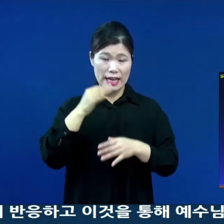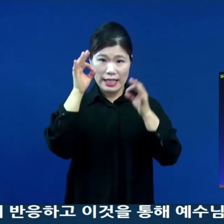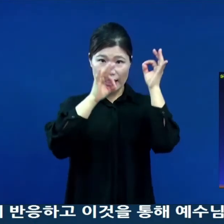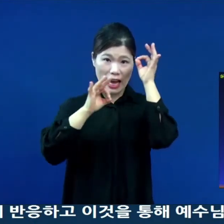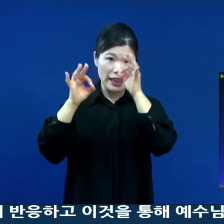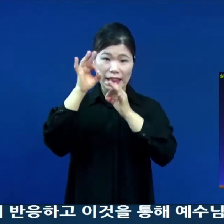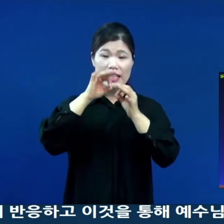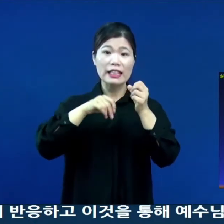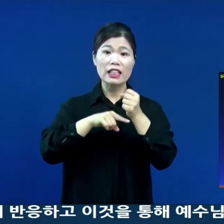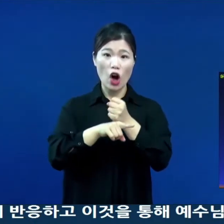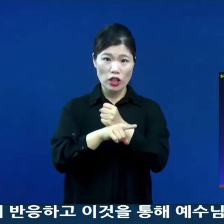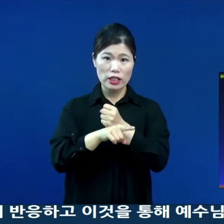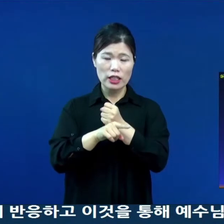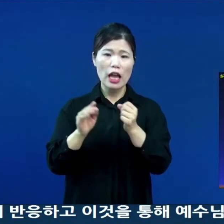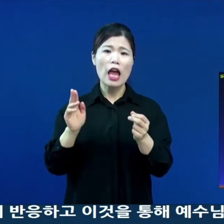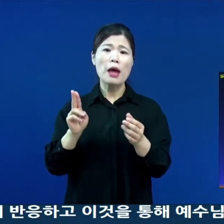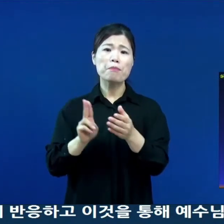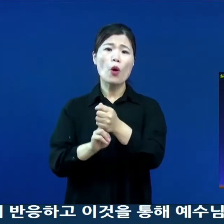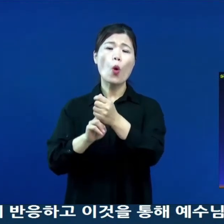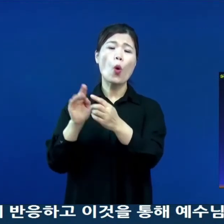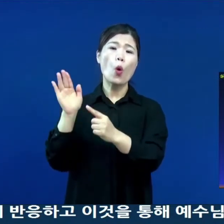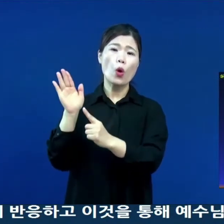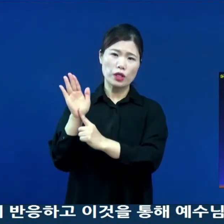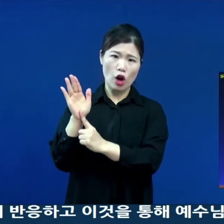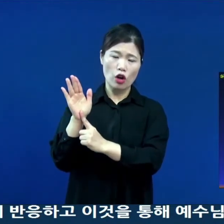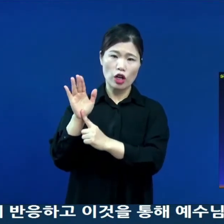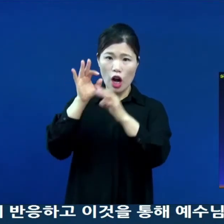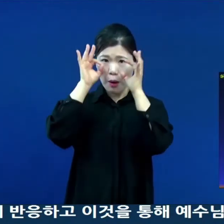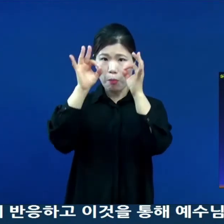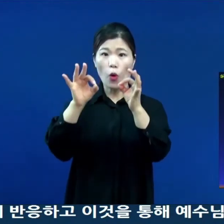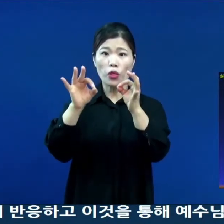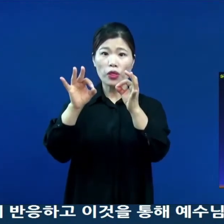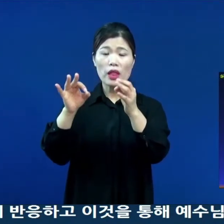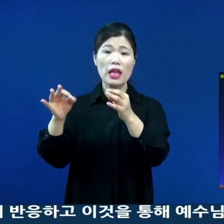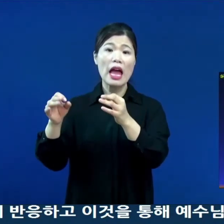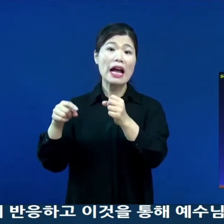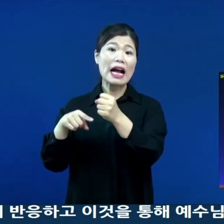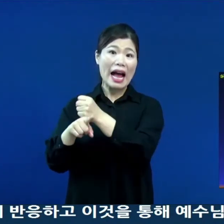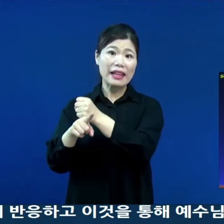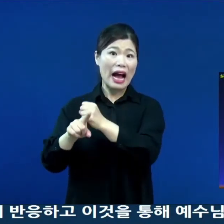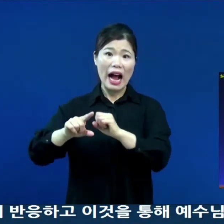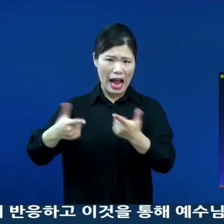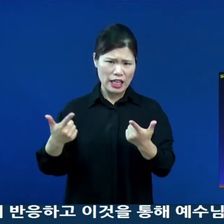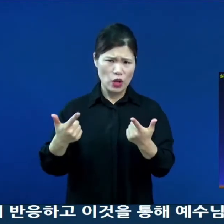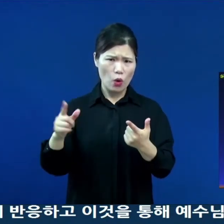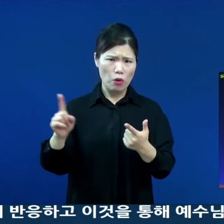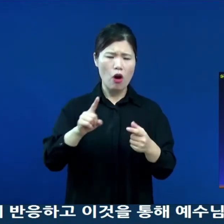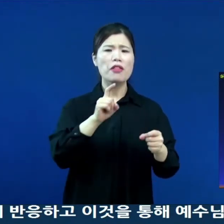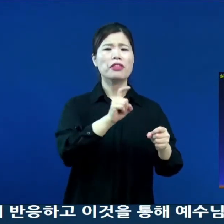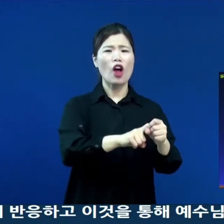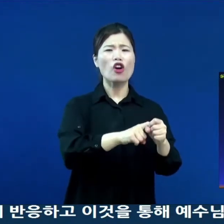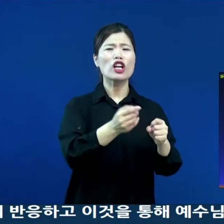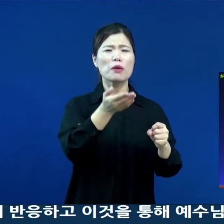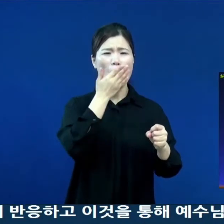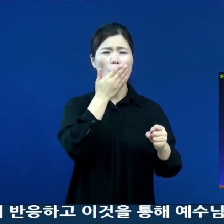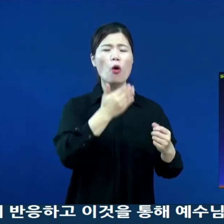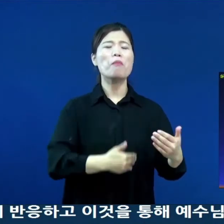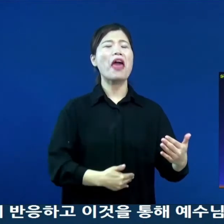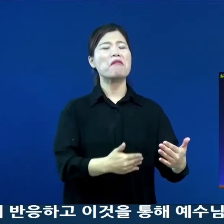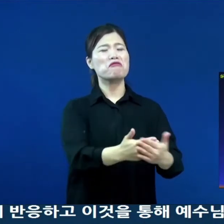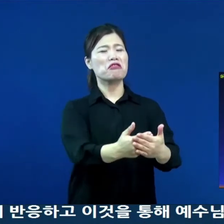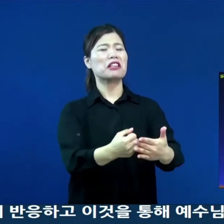것은 표적을 본 까닭이 아니요 떡을 먹고 배부른